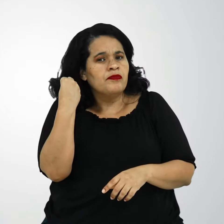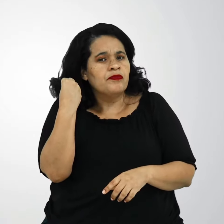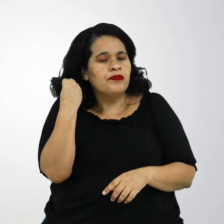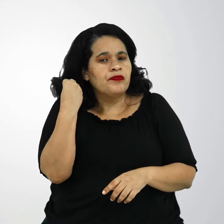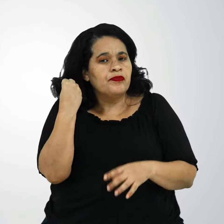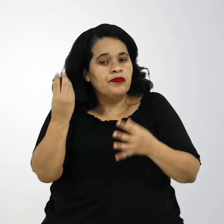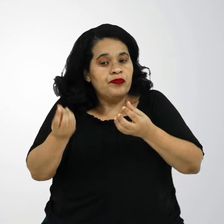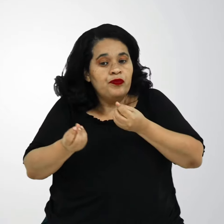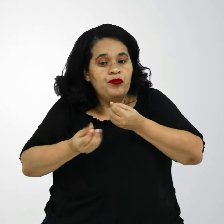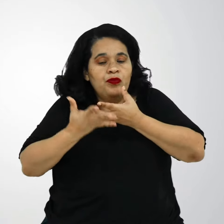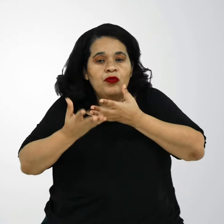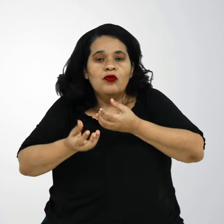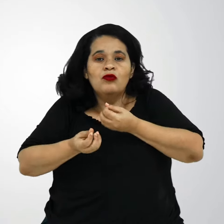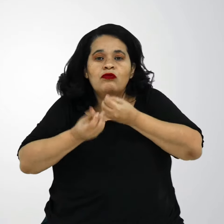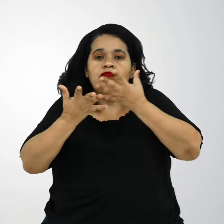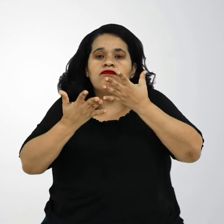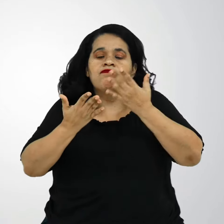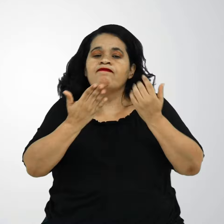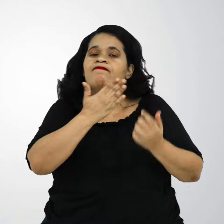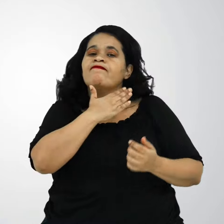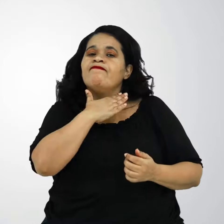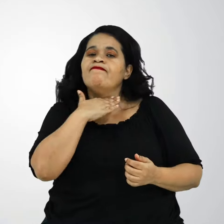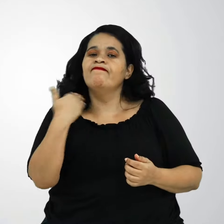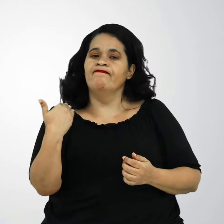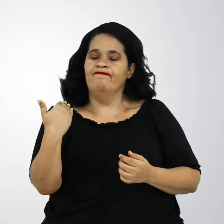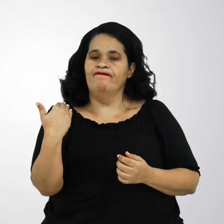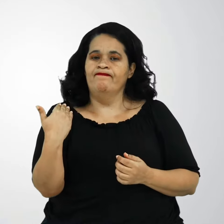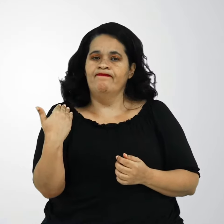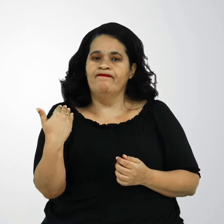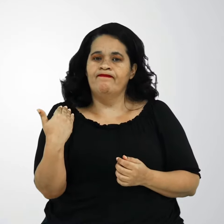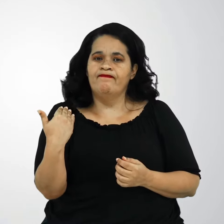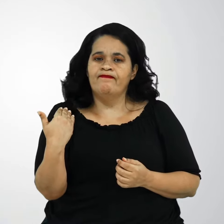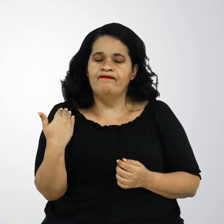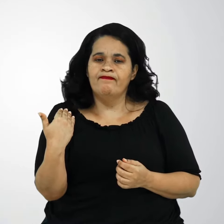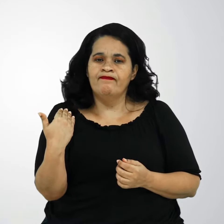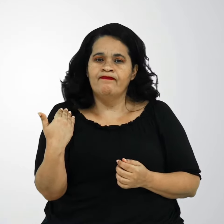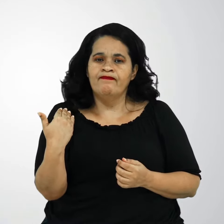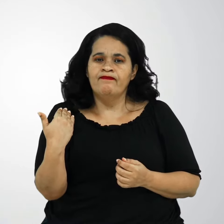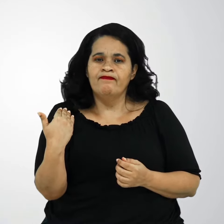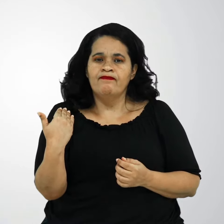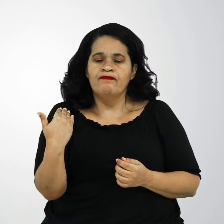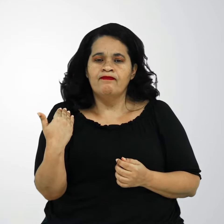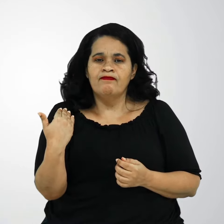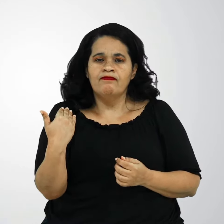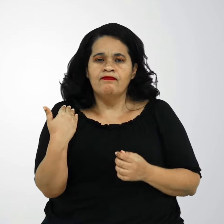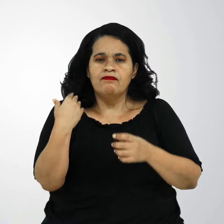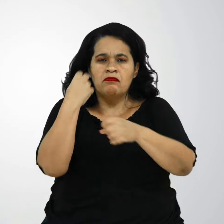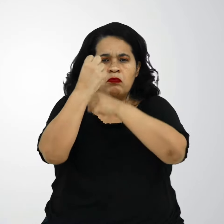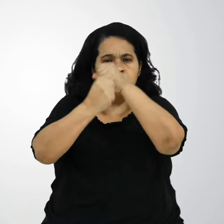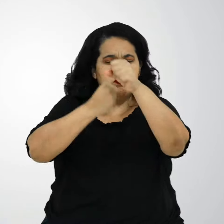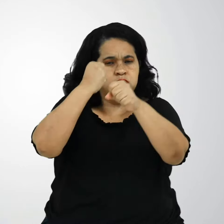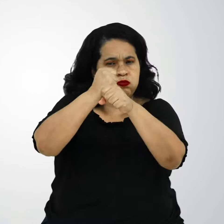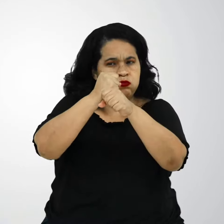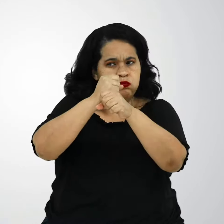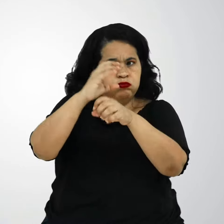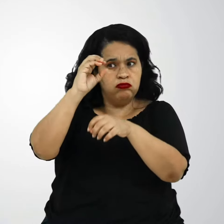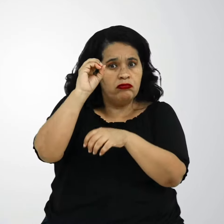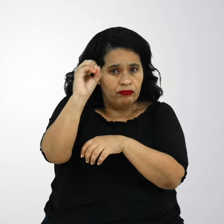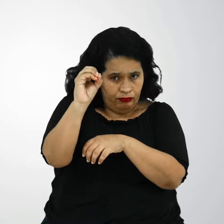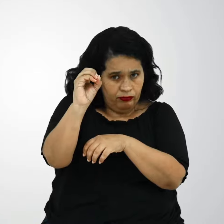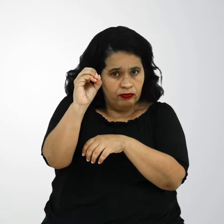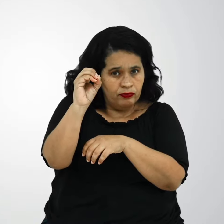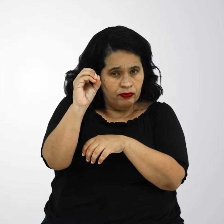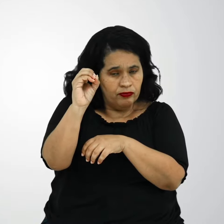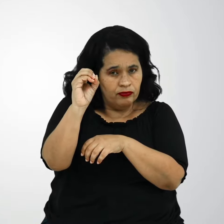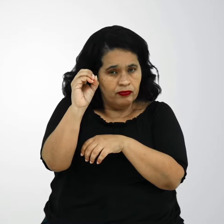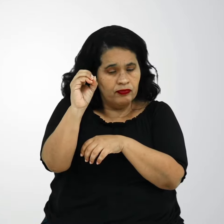uma informação, que é a informação da morte de Herodes o Grande. O ano que ele estabeleceu como sendo o ano 0, né, que ele chegou